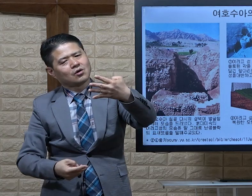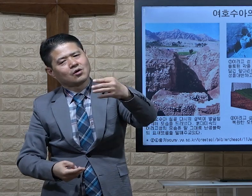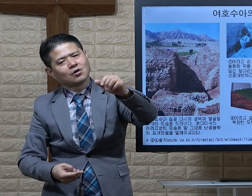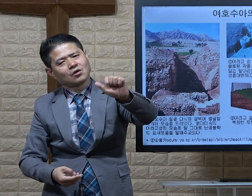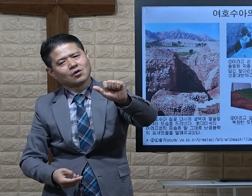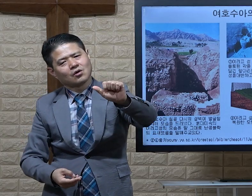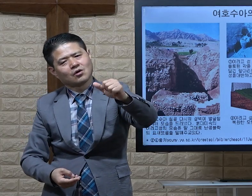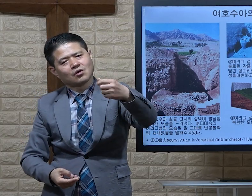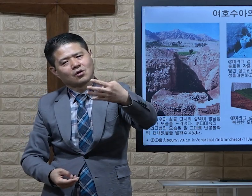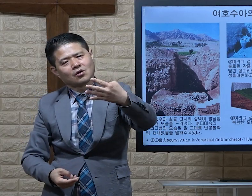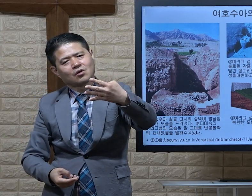4000년, 5000년